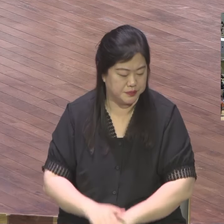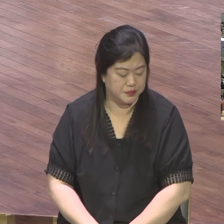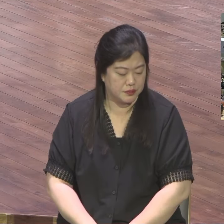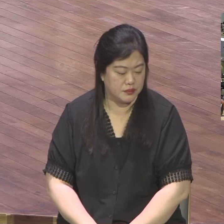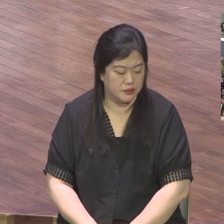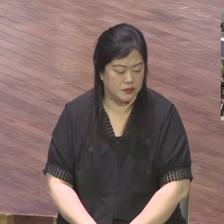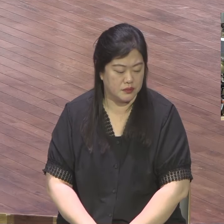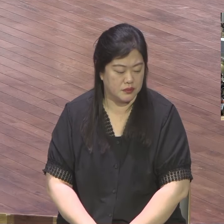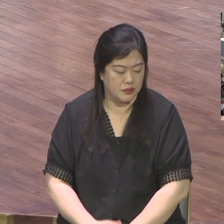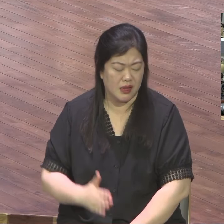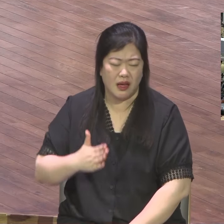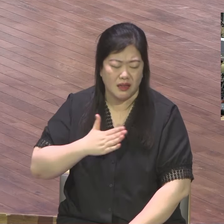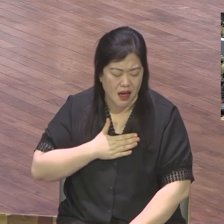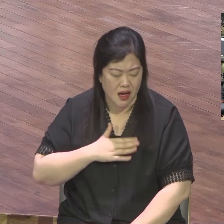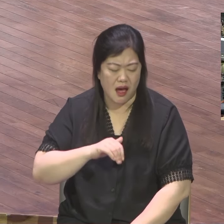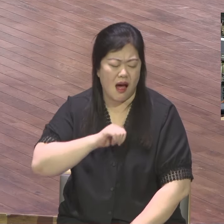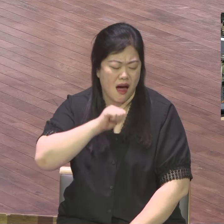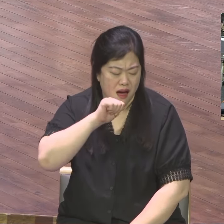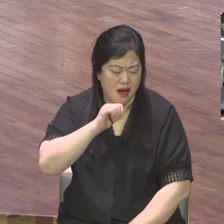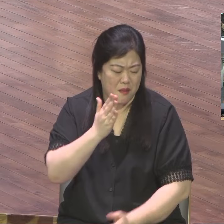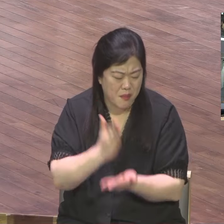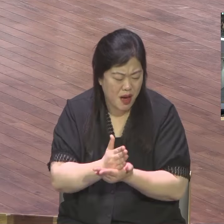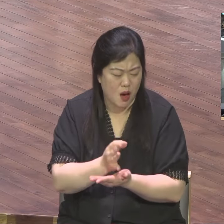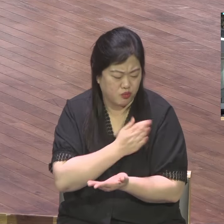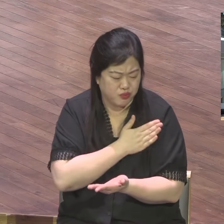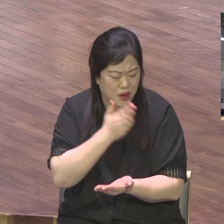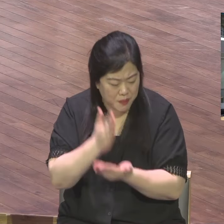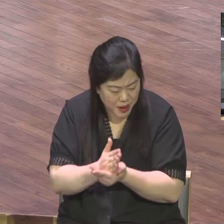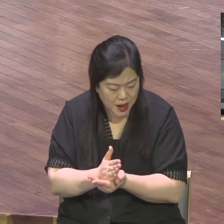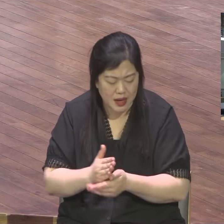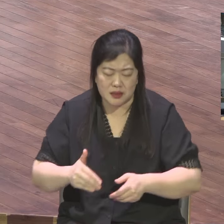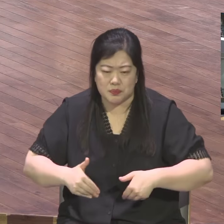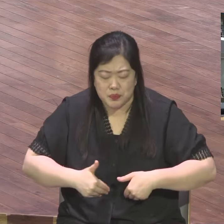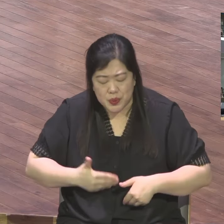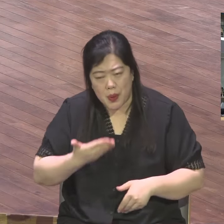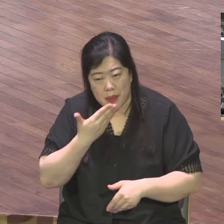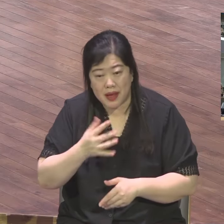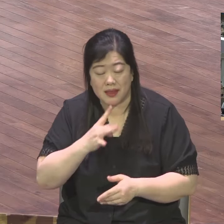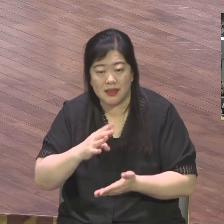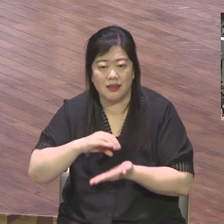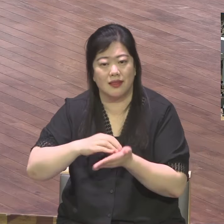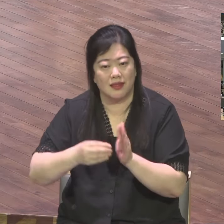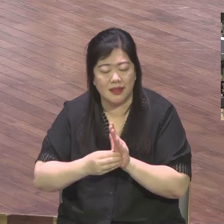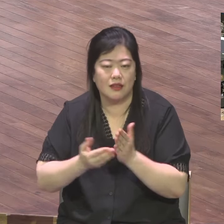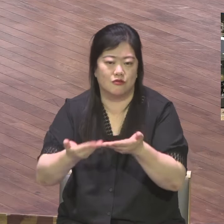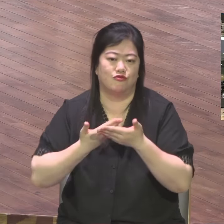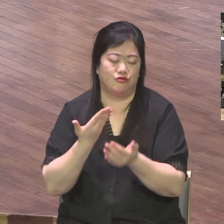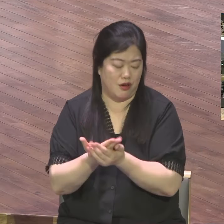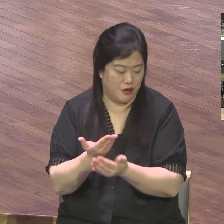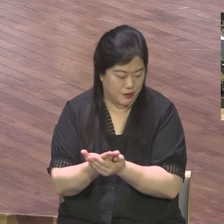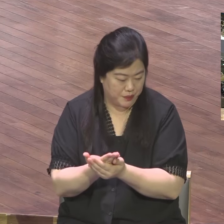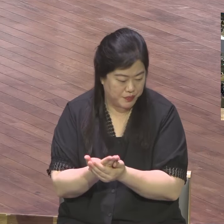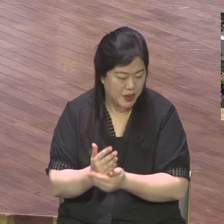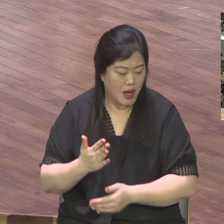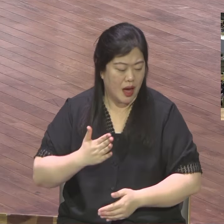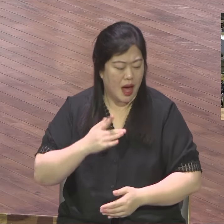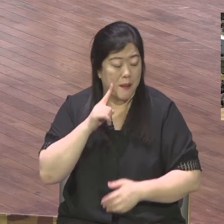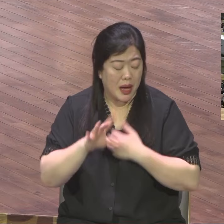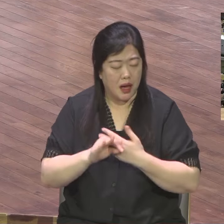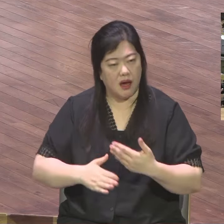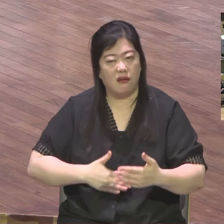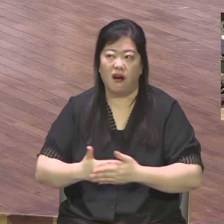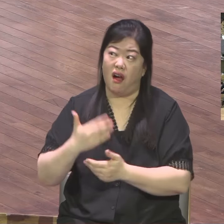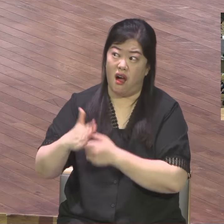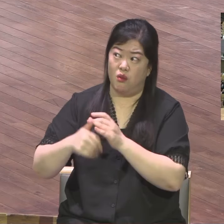나를 가난하게도 마옵시고 부하게도 마옵시고 오직 필요한 양식으로 나를 먹이시옵소서. 혹 내가 배불러서 하나님을